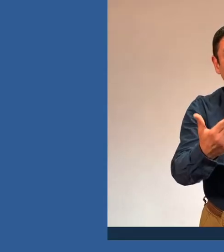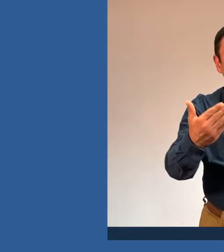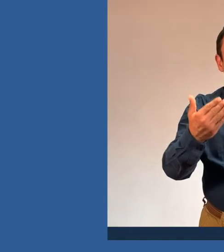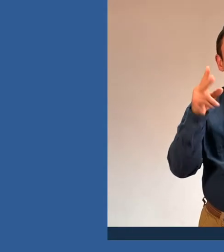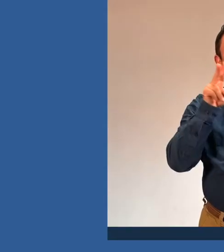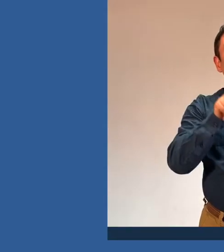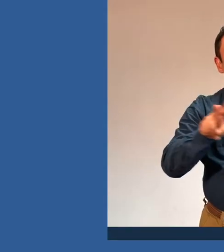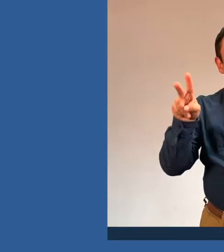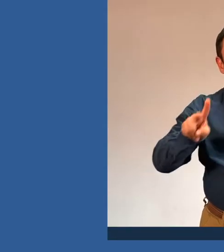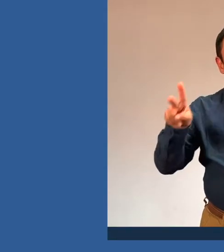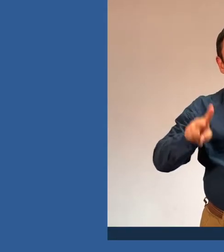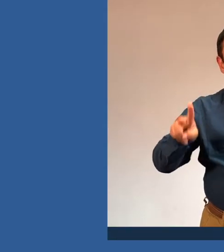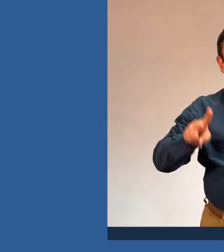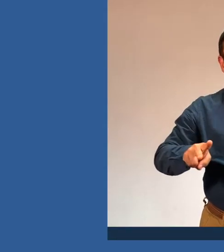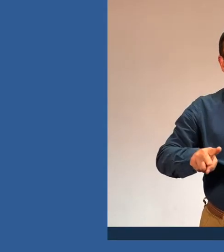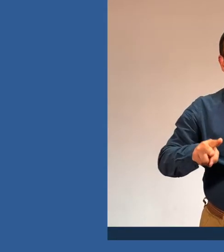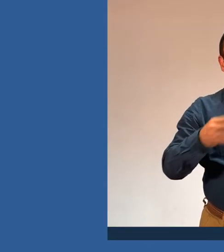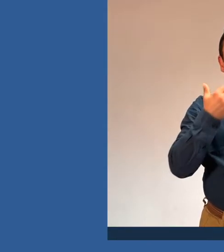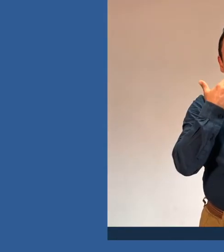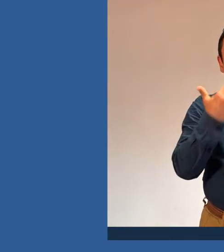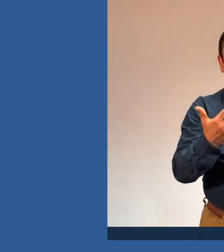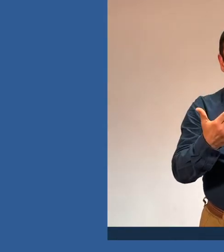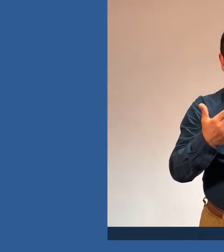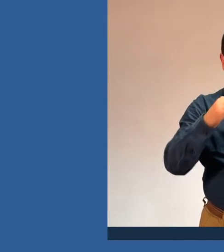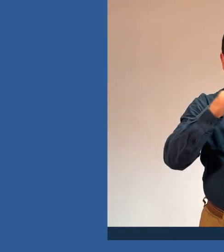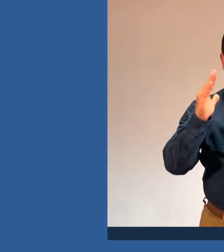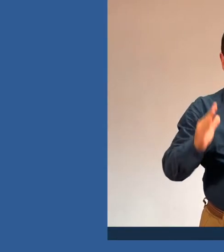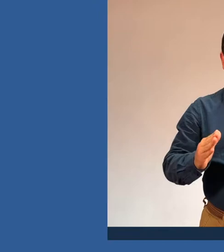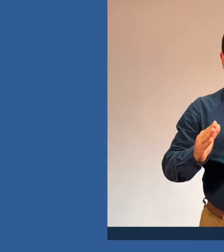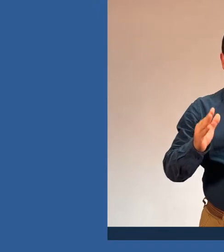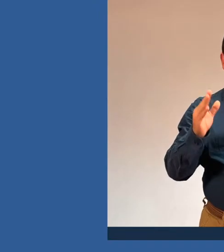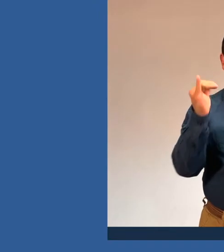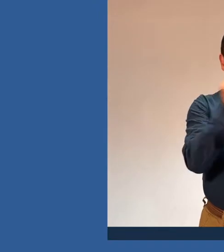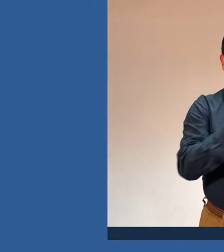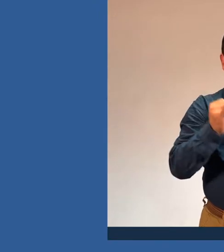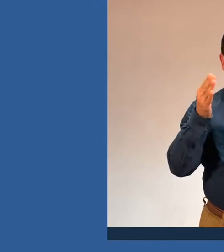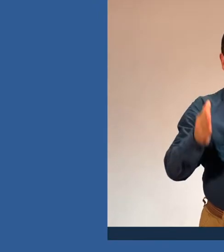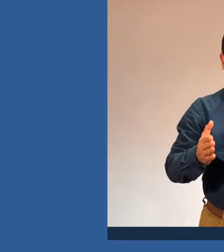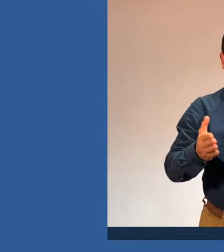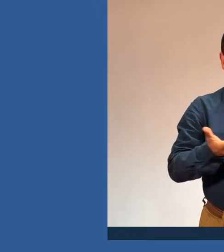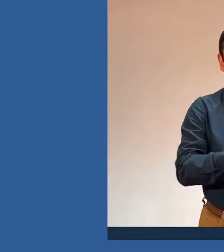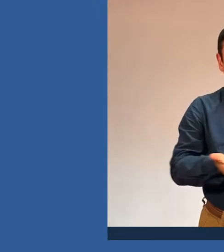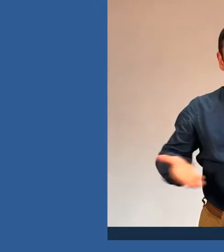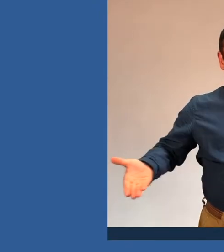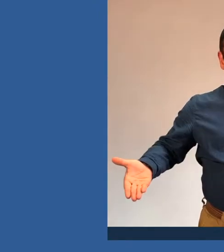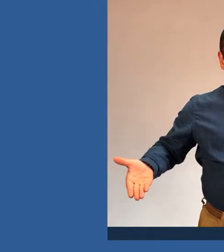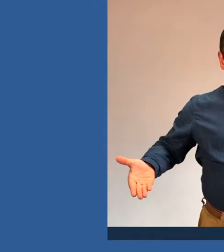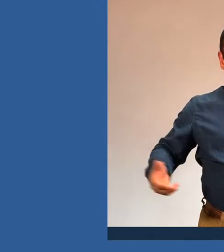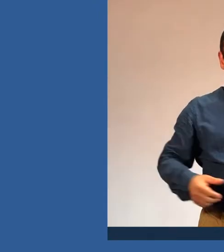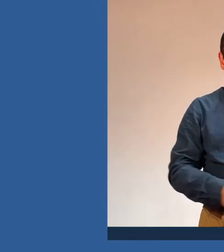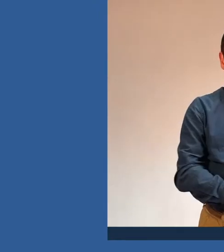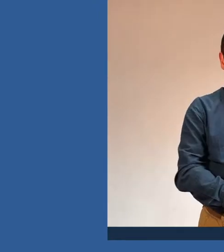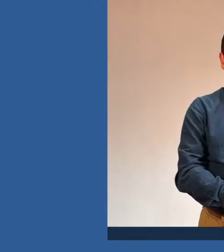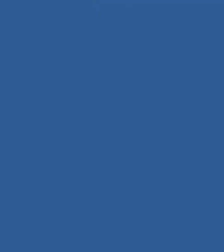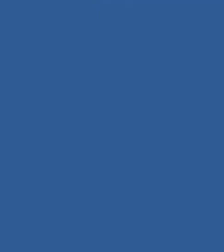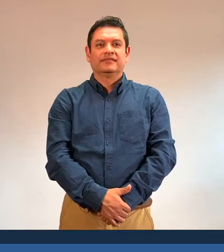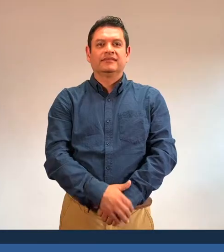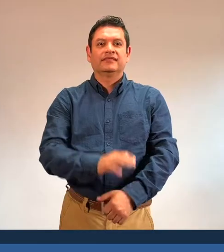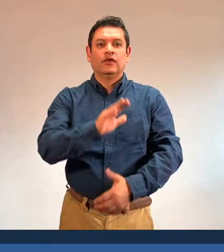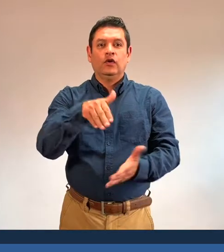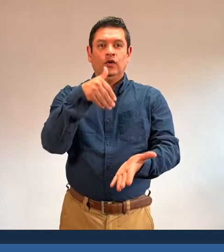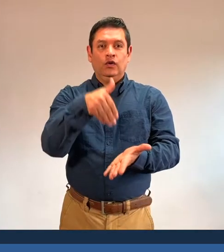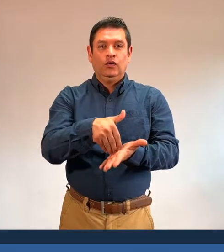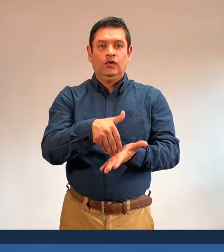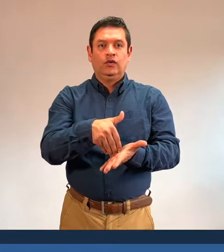Welcome. Thank you for visiting the Art Museum Olga Costa José Chávez Morado. We hope you enjoy your visit.